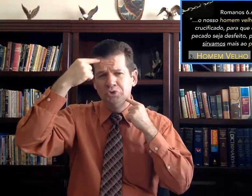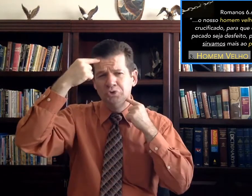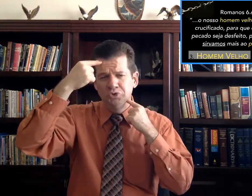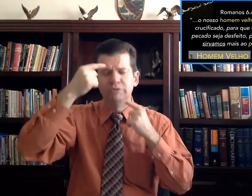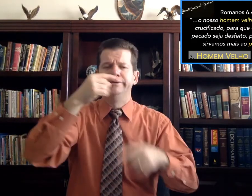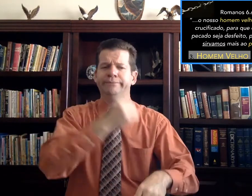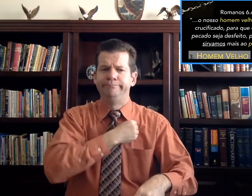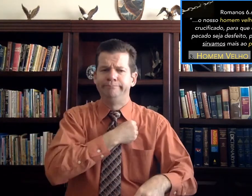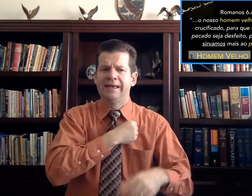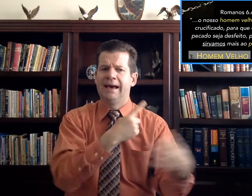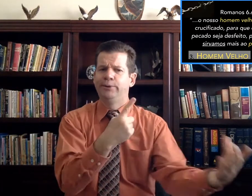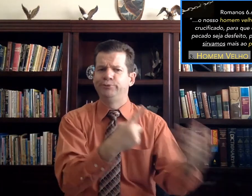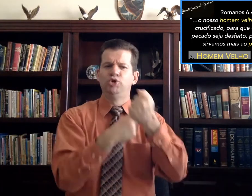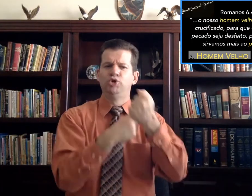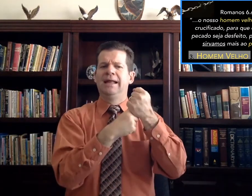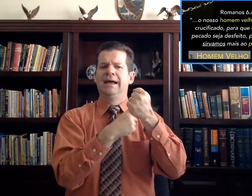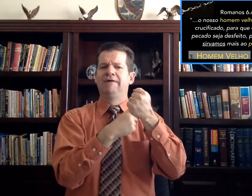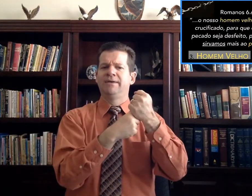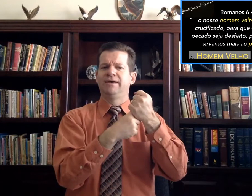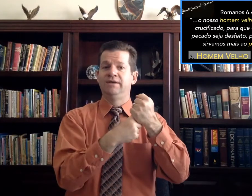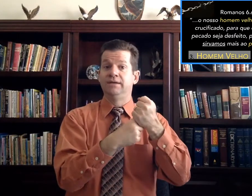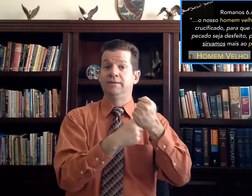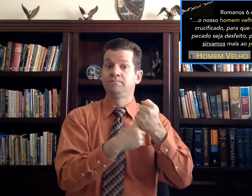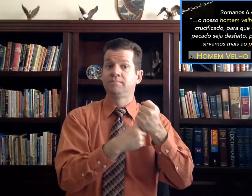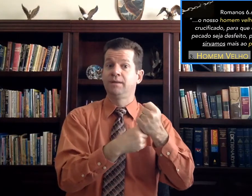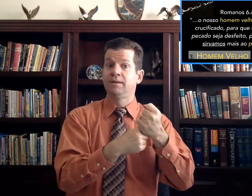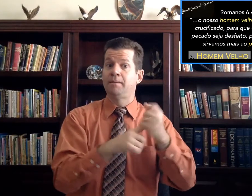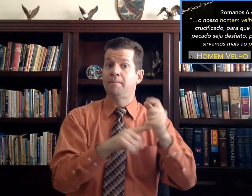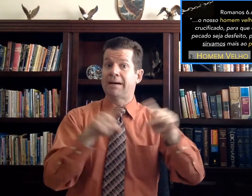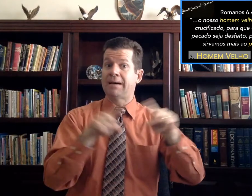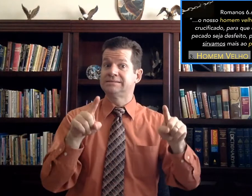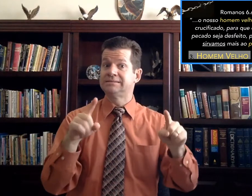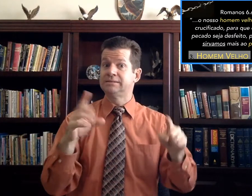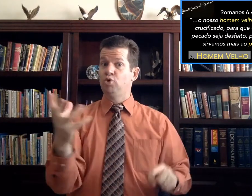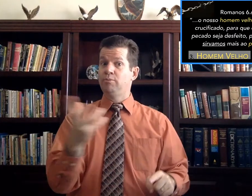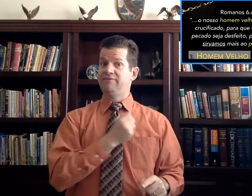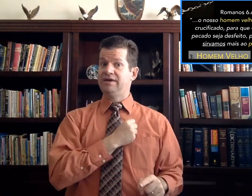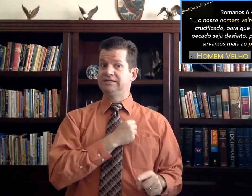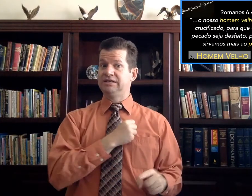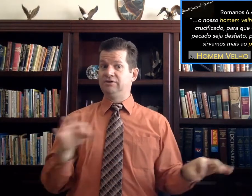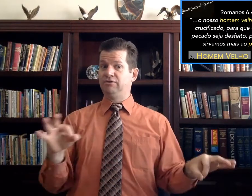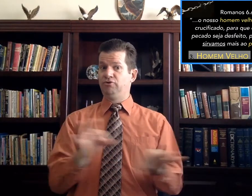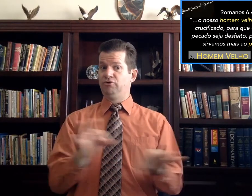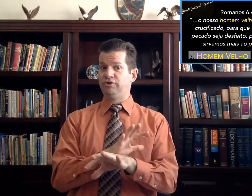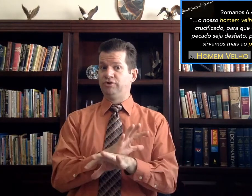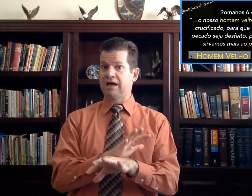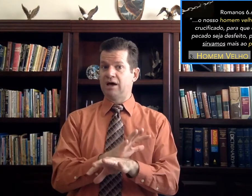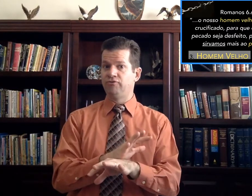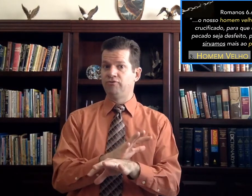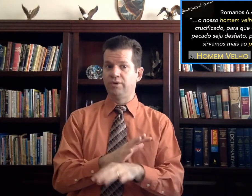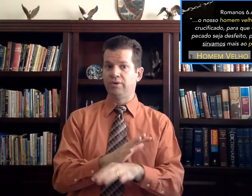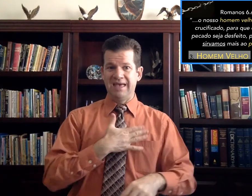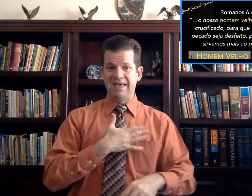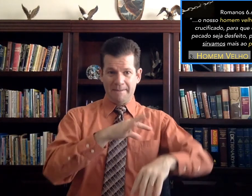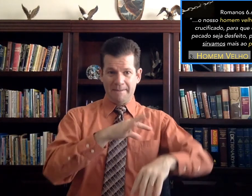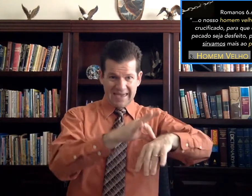sujo, pecado dominava a minha vida. Mas, uma vez que eu fui salvo, a minha